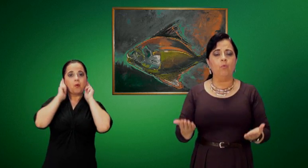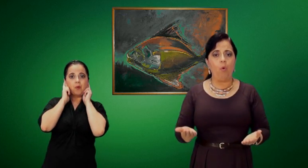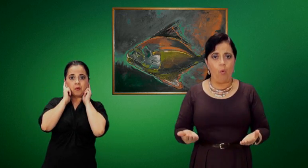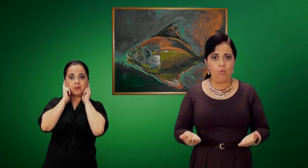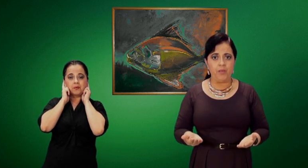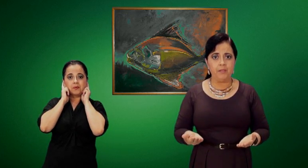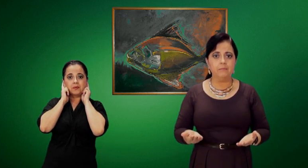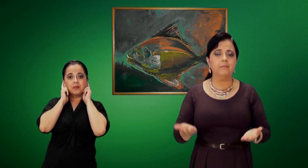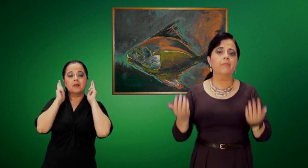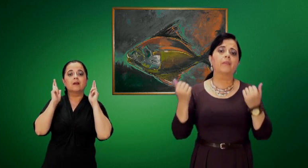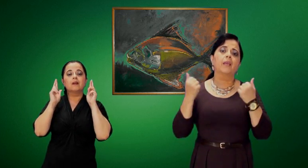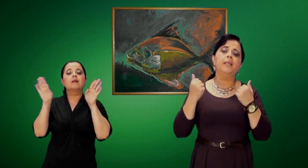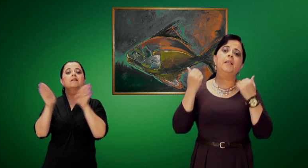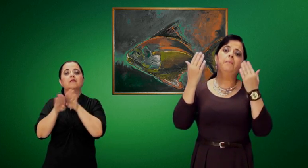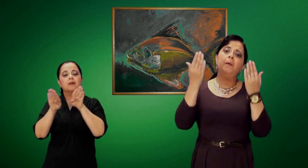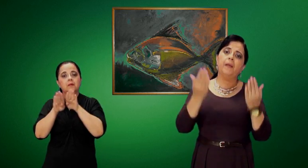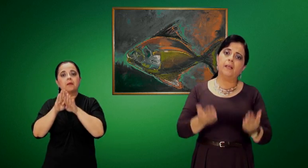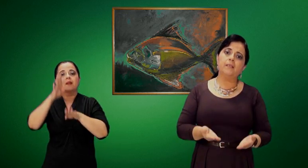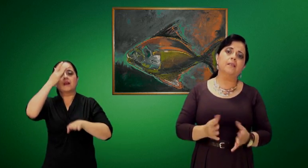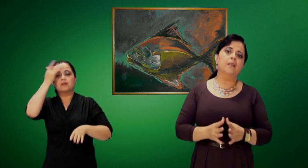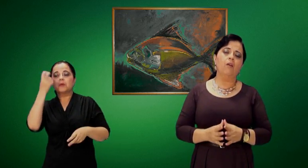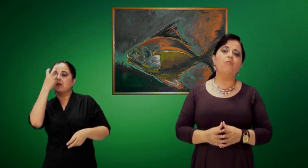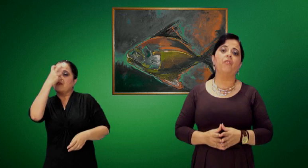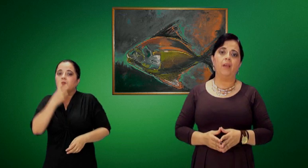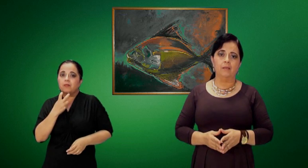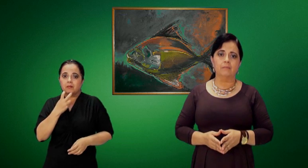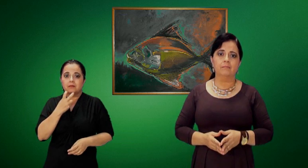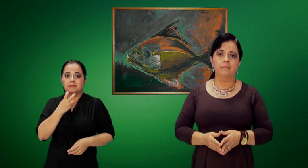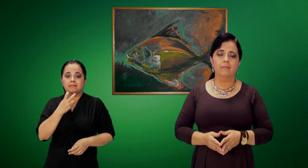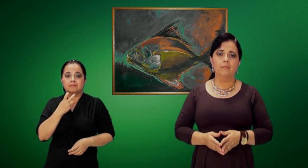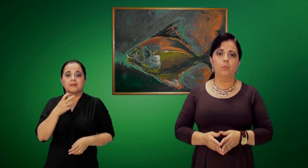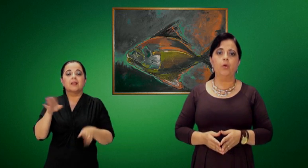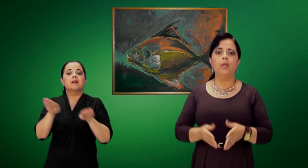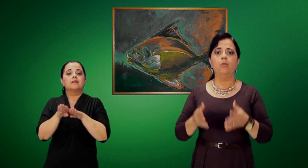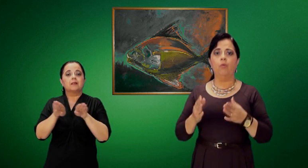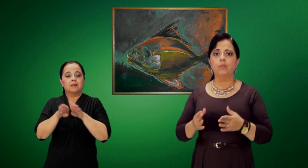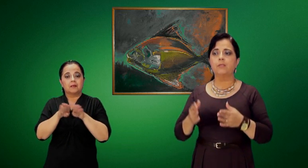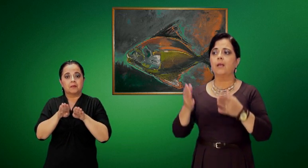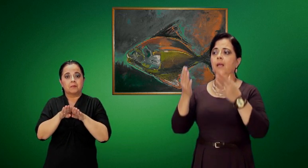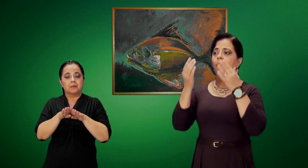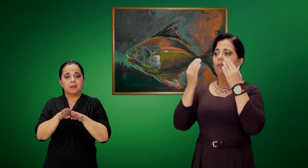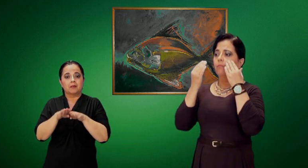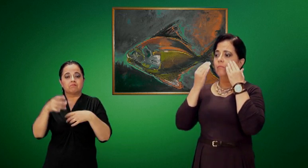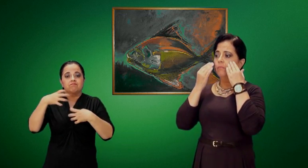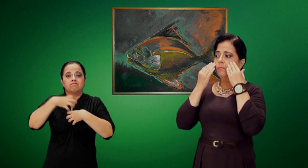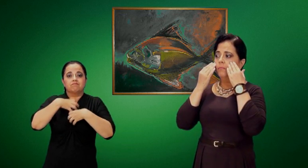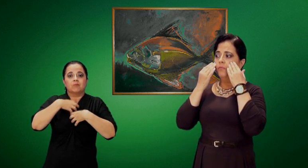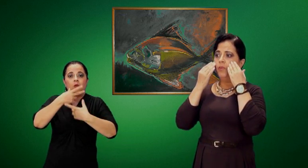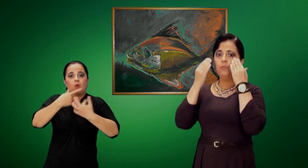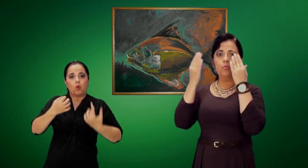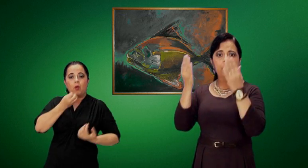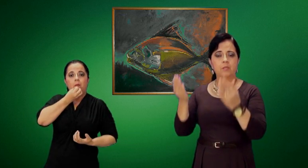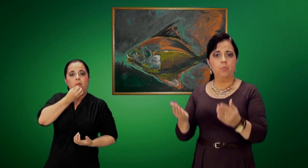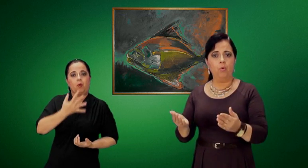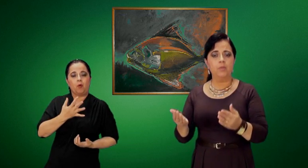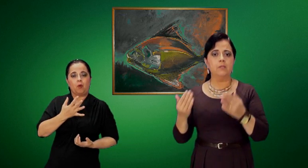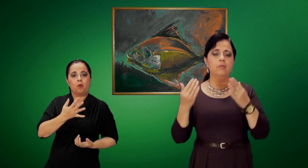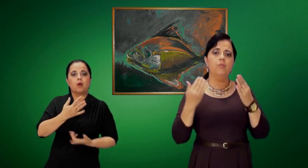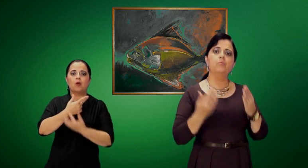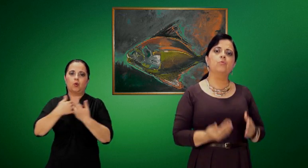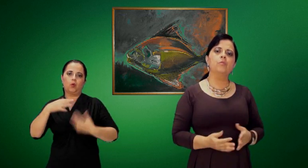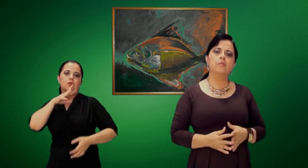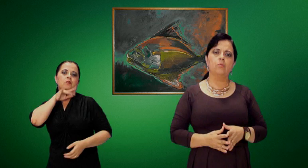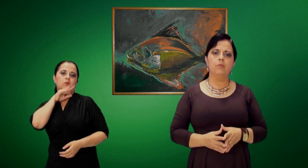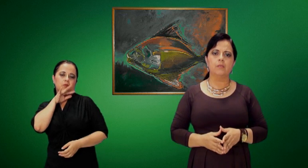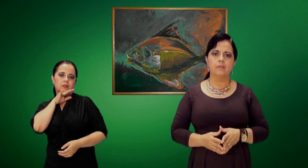que não ouvem e também para aqueles que não veem, porque nós vemos coisas boas